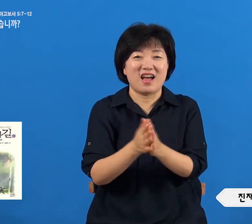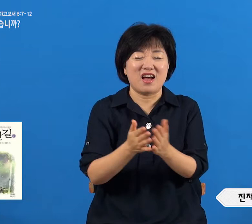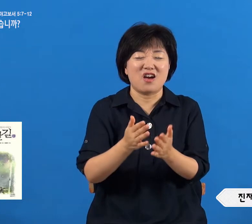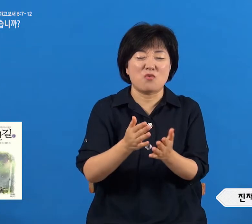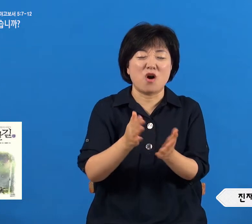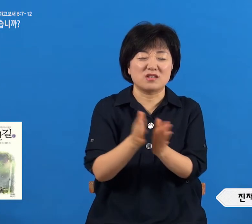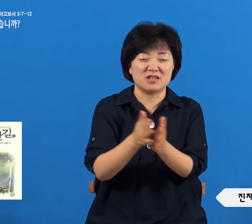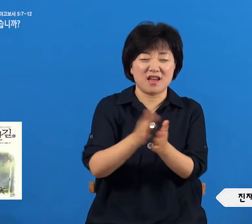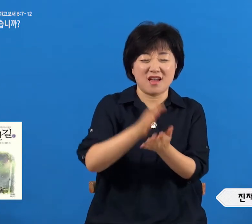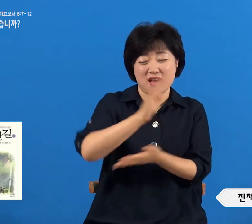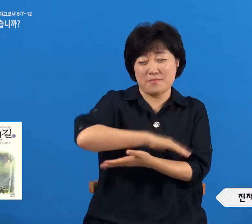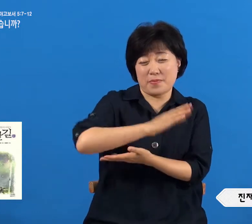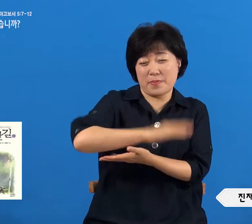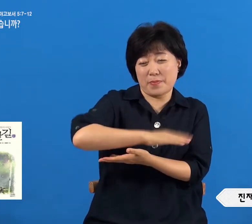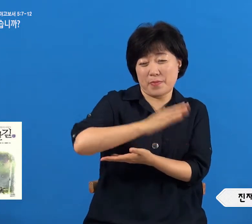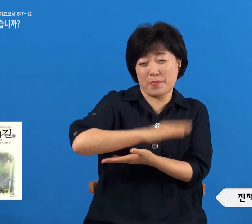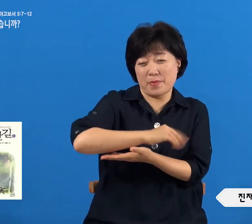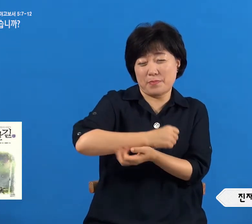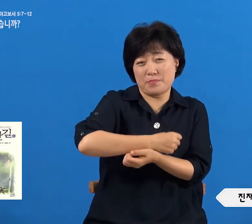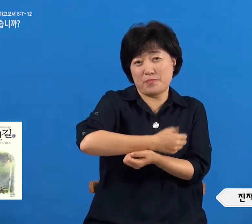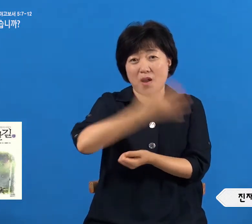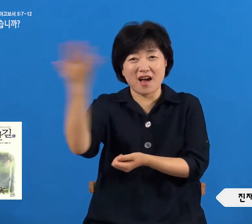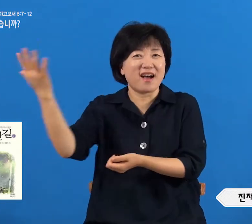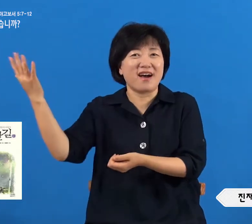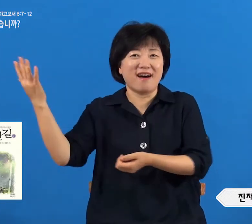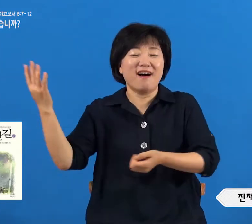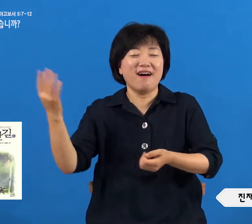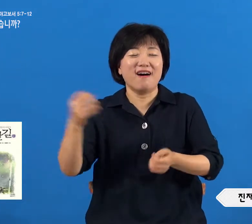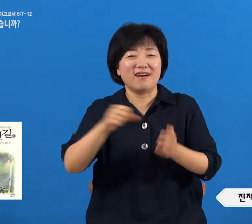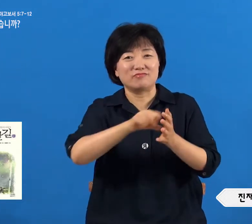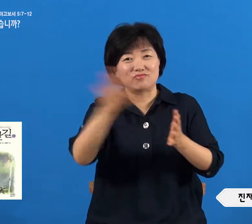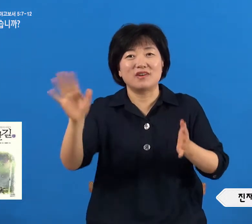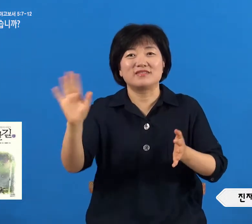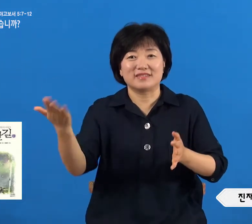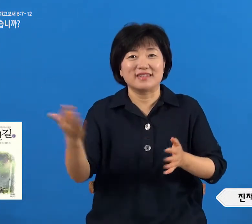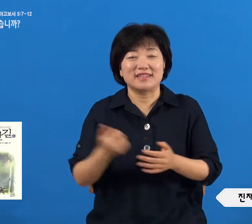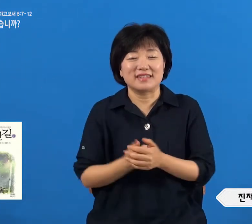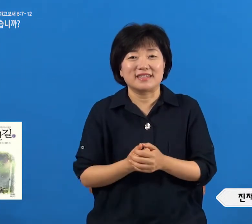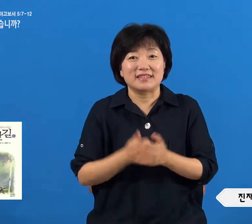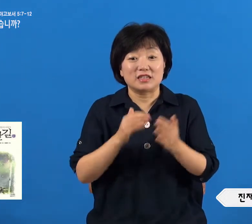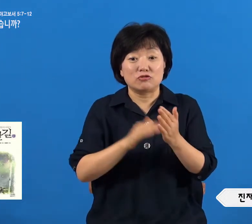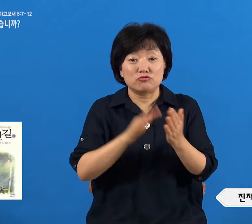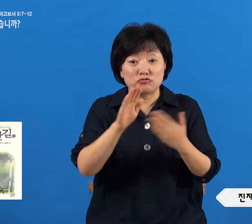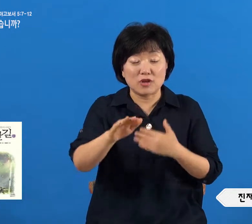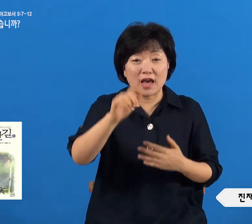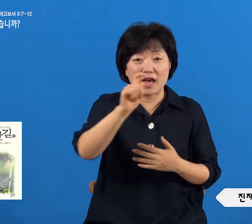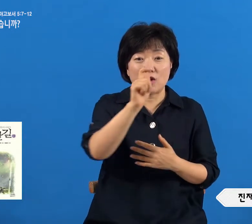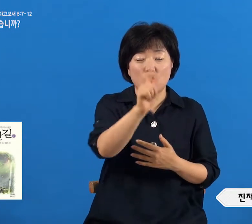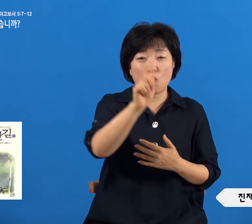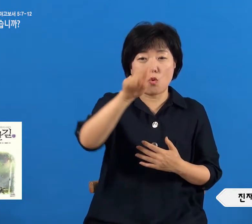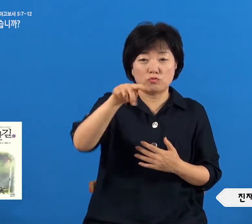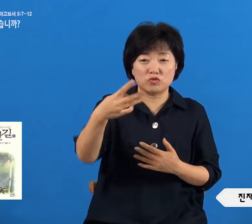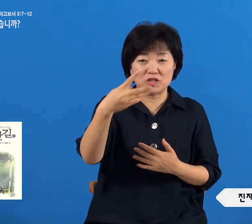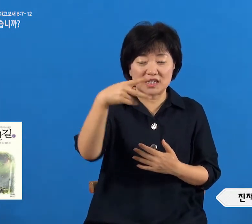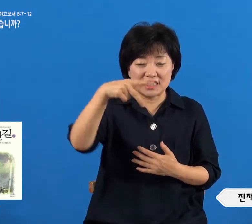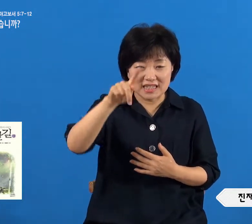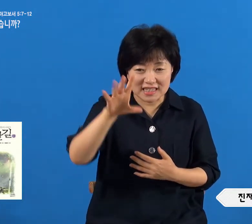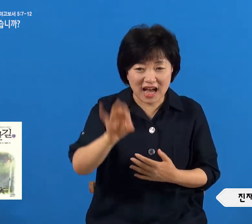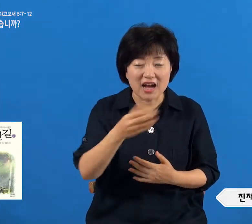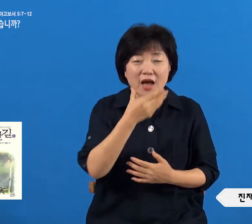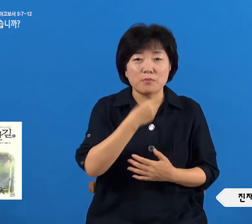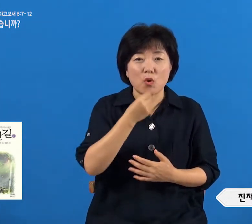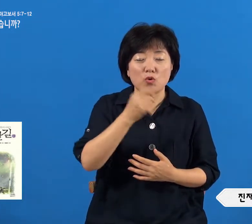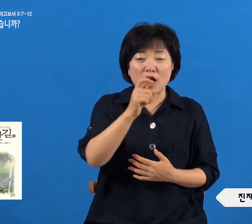360만 권이 팔리는 베스트셀러가 되었다고 합니다. 그 후에 나오는 고물상이라든지 행복한